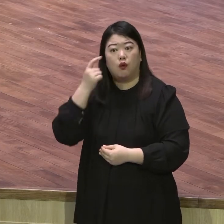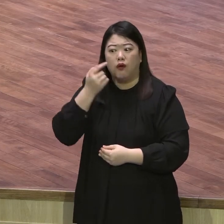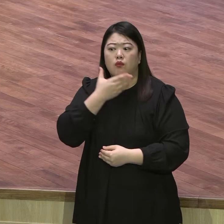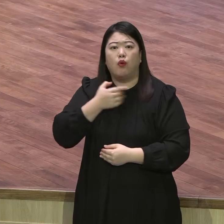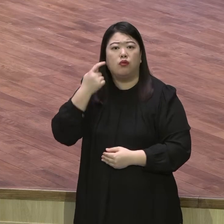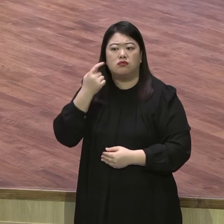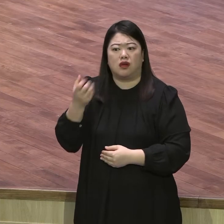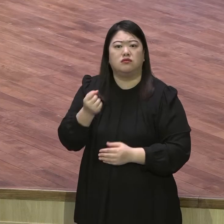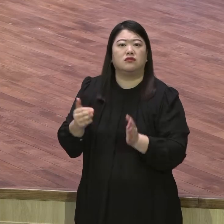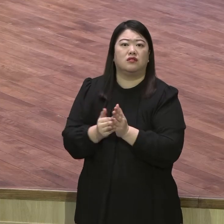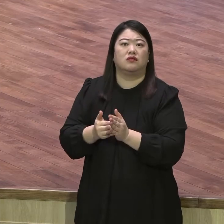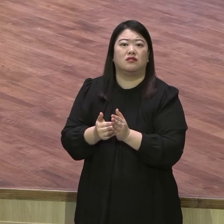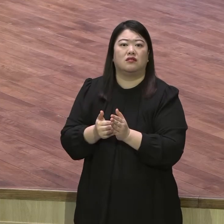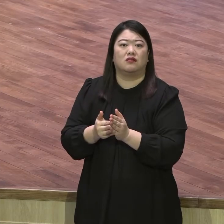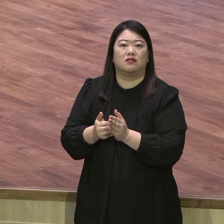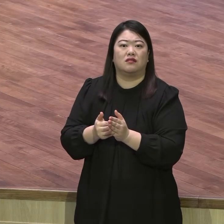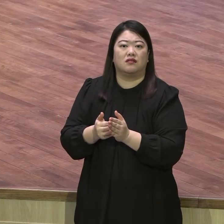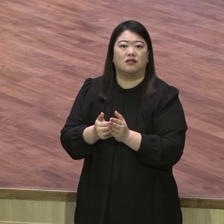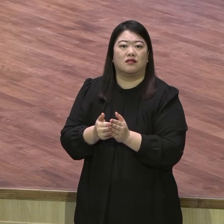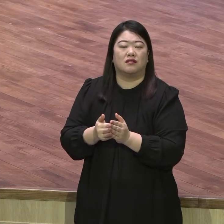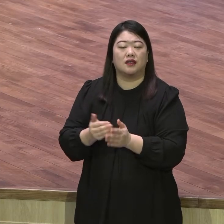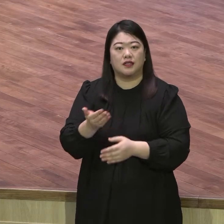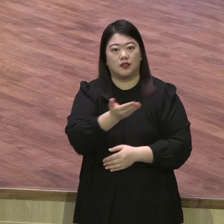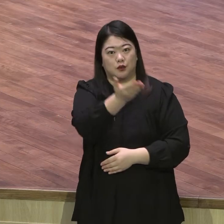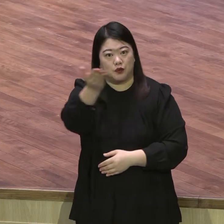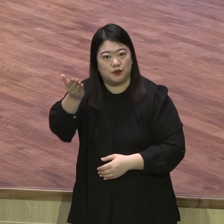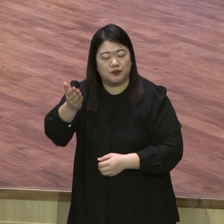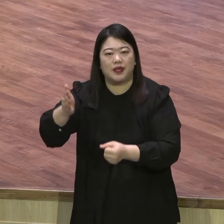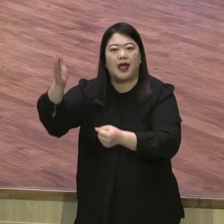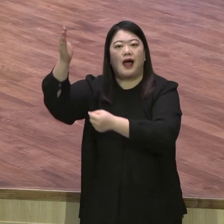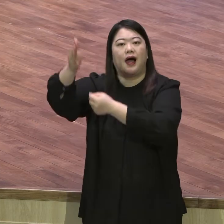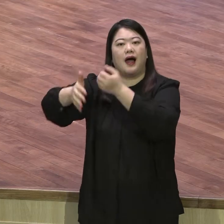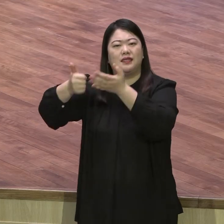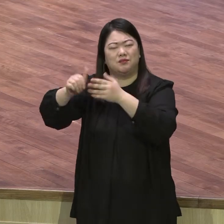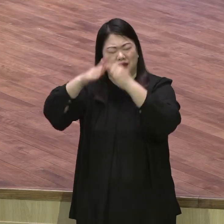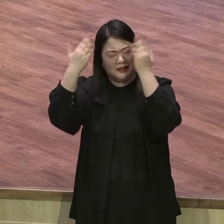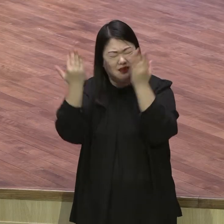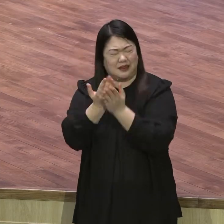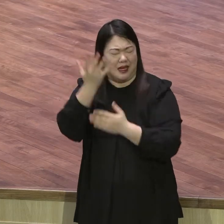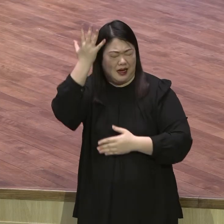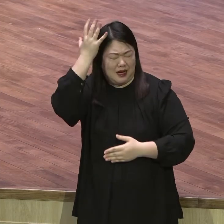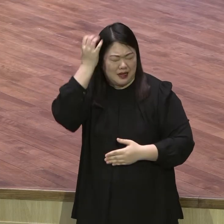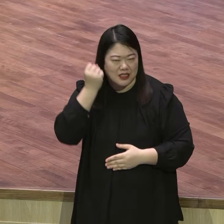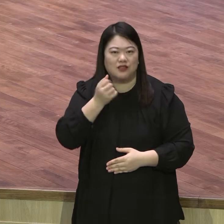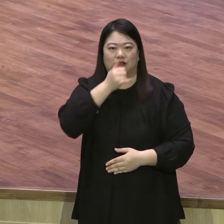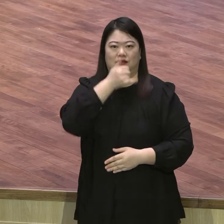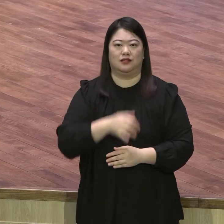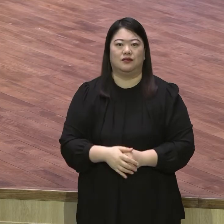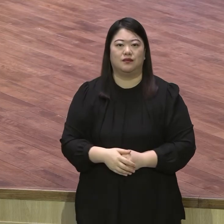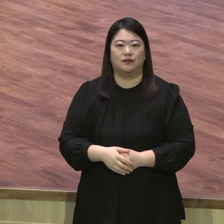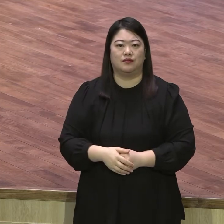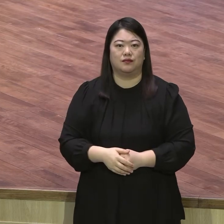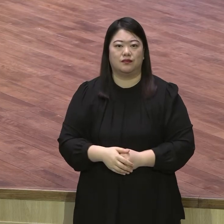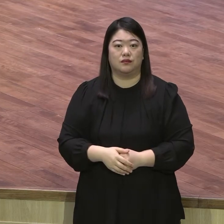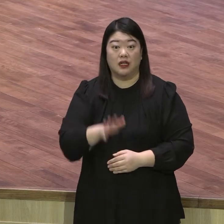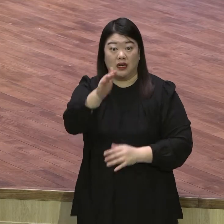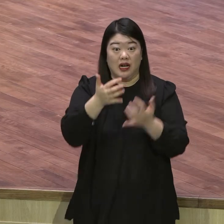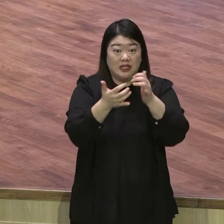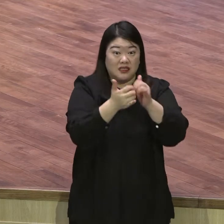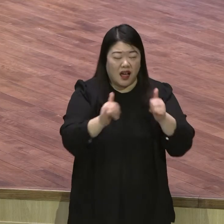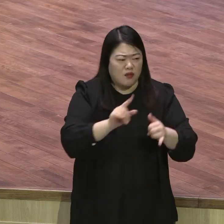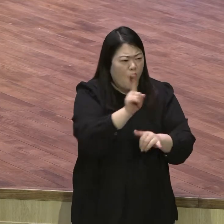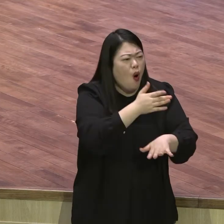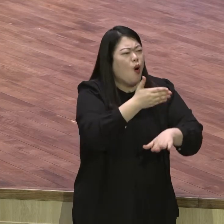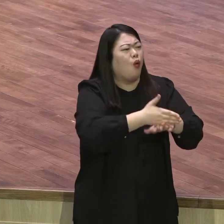받았던 어려움을 하나님은 다 기억하고 계십니다. 사람도 은혜를 받으면 사람도 다 기억하는데